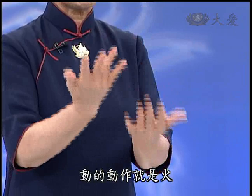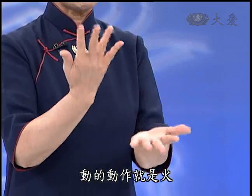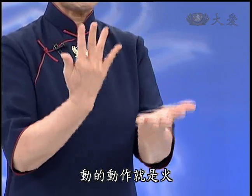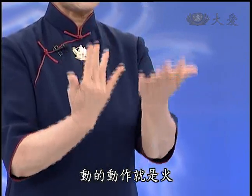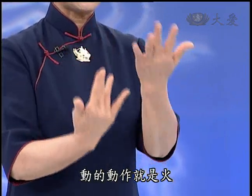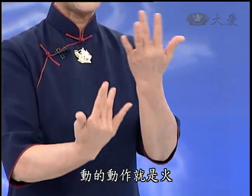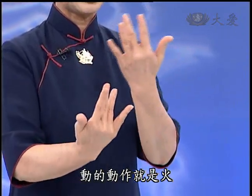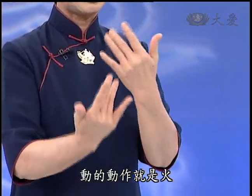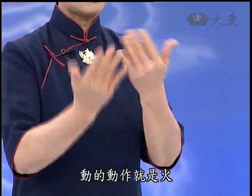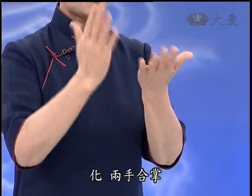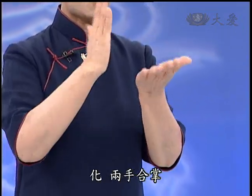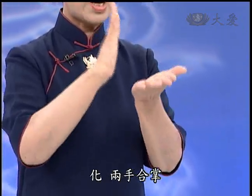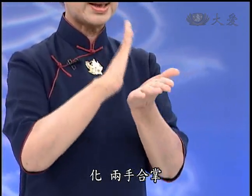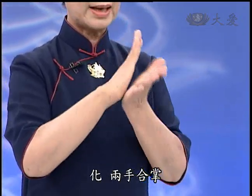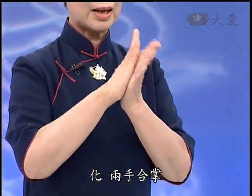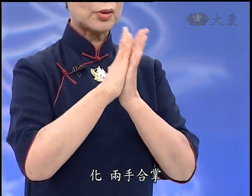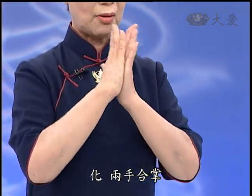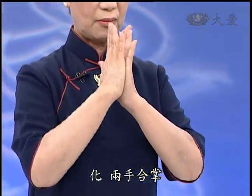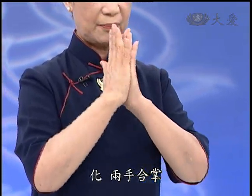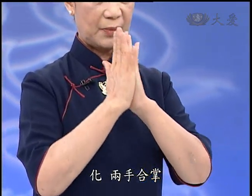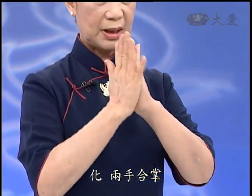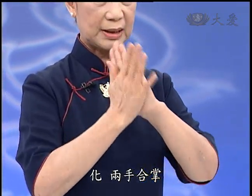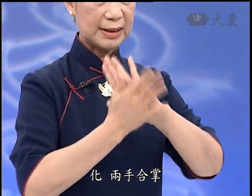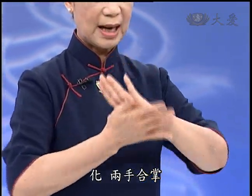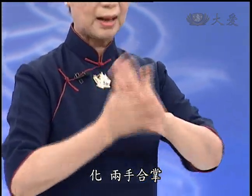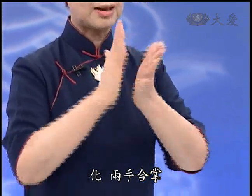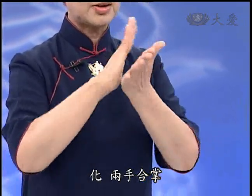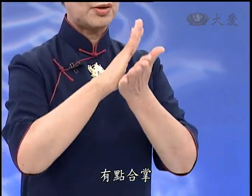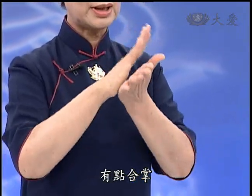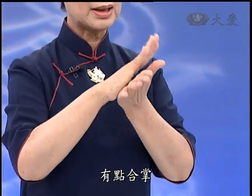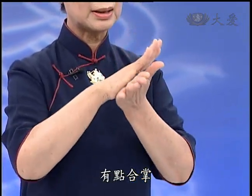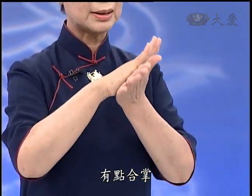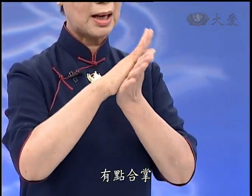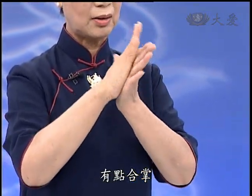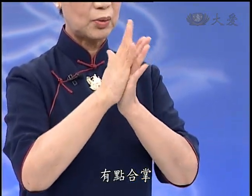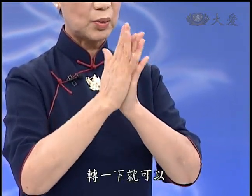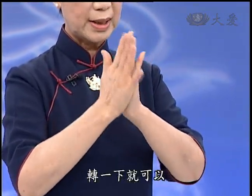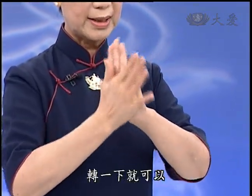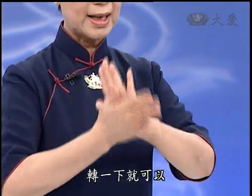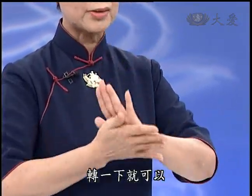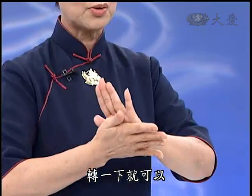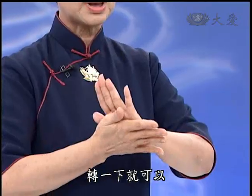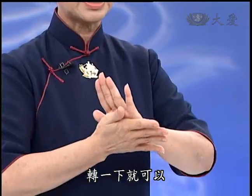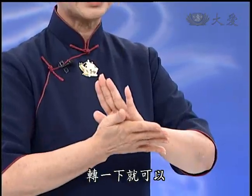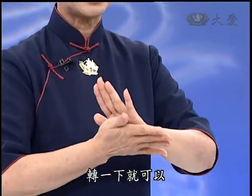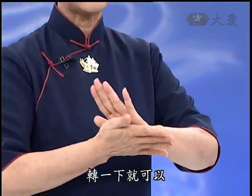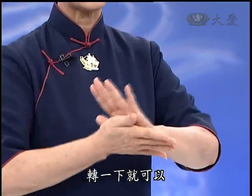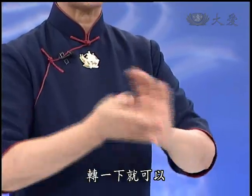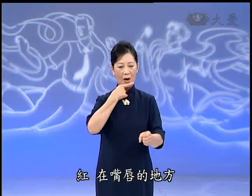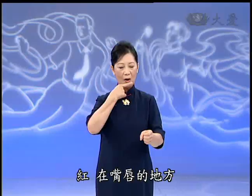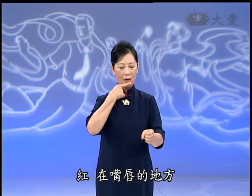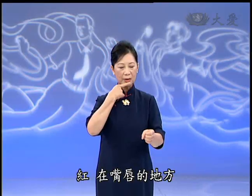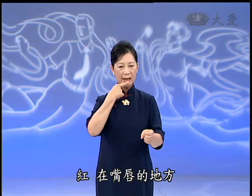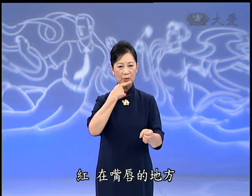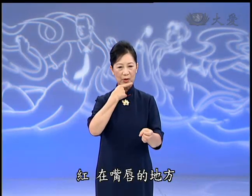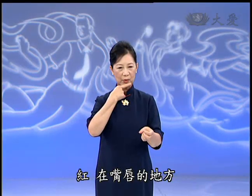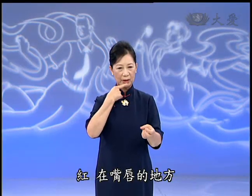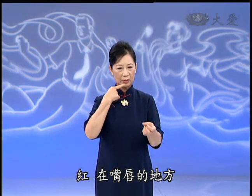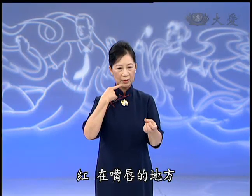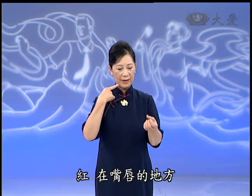火化，两手合掌，有一点合掌转一下就可以。红在嘴唇的地